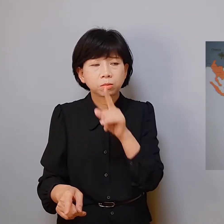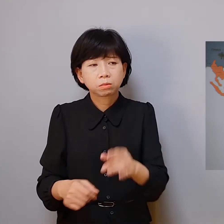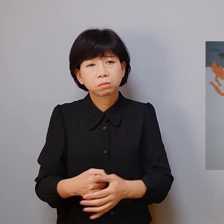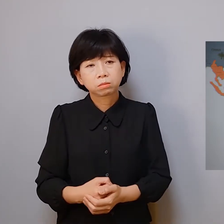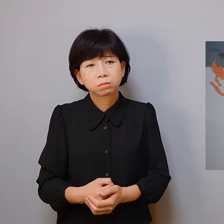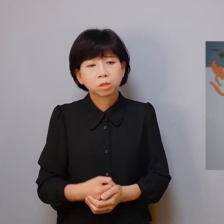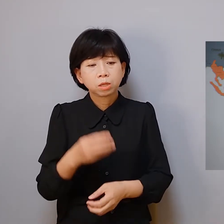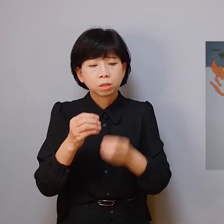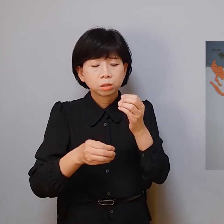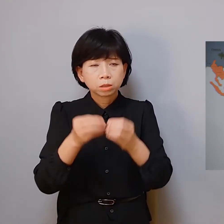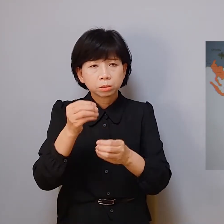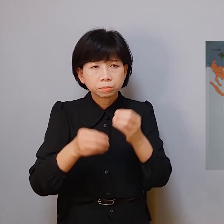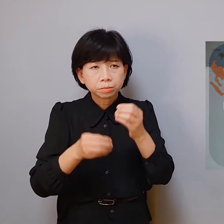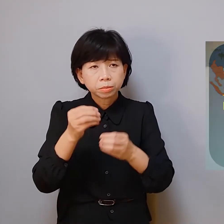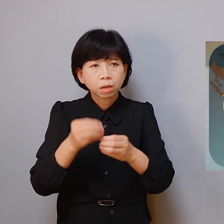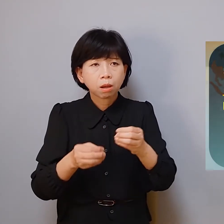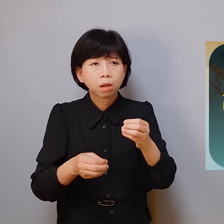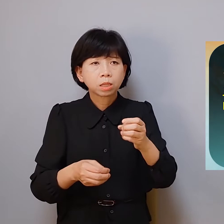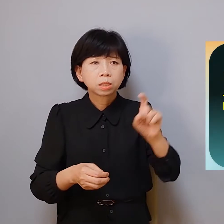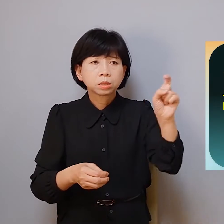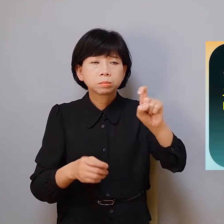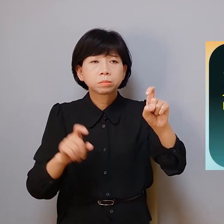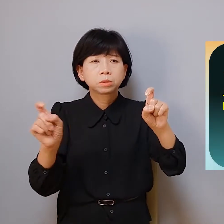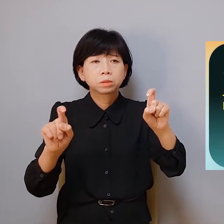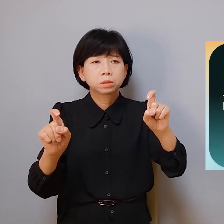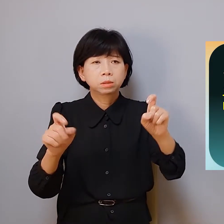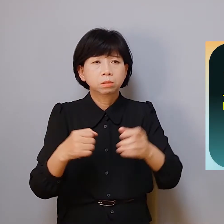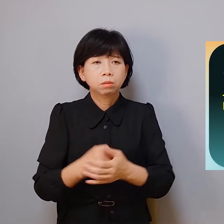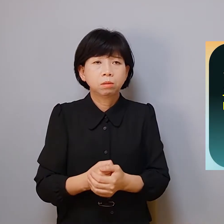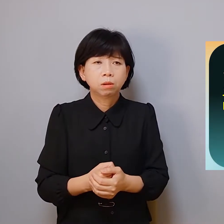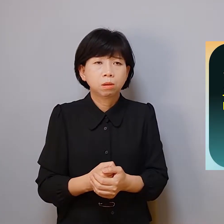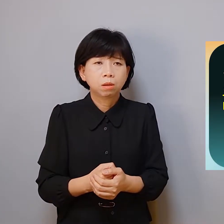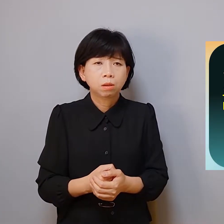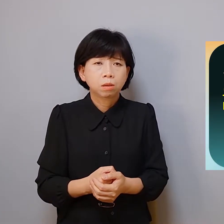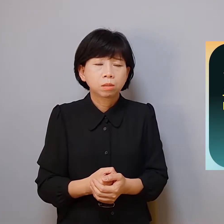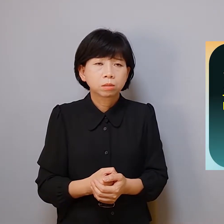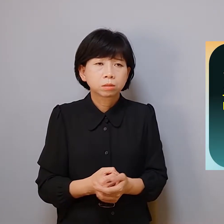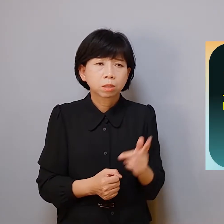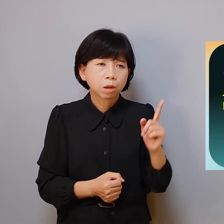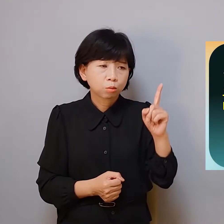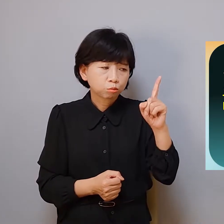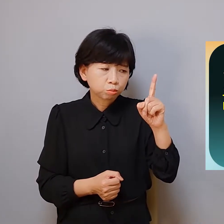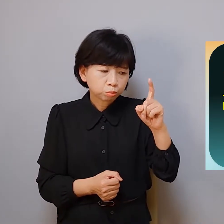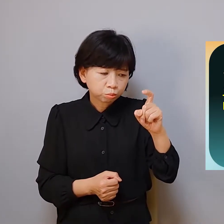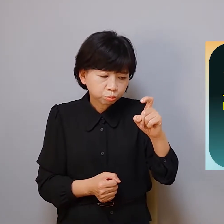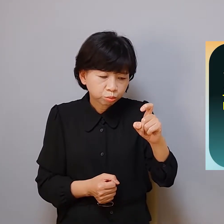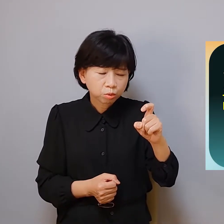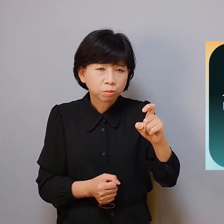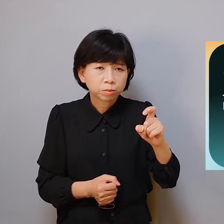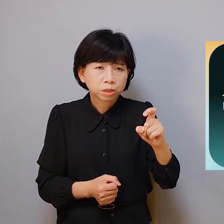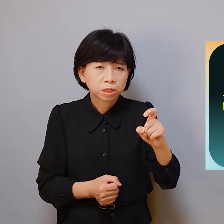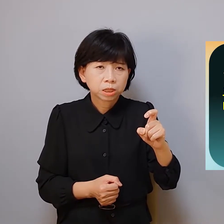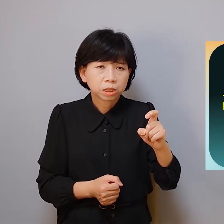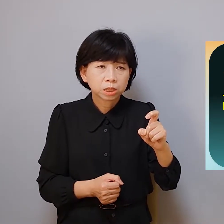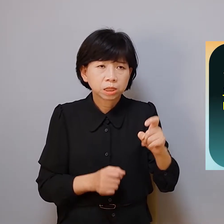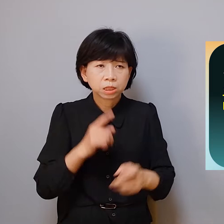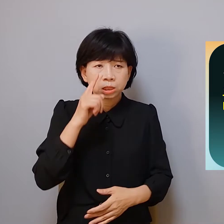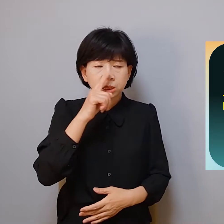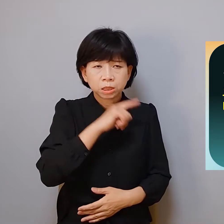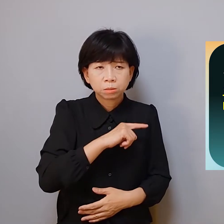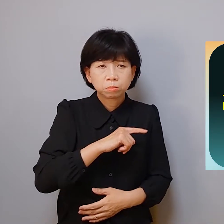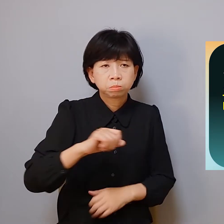흐름입니다. 시편 10편 10절을 보니까요, 그가 굽으려 엎드리니 그의 포악으로